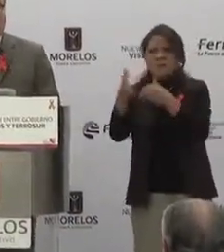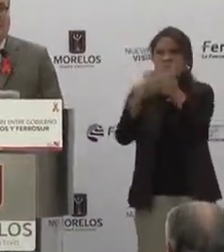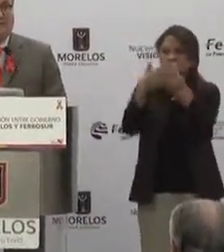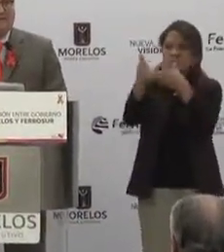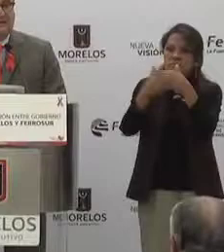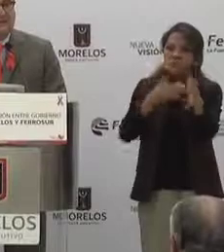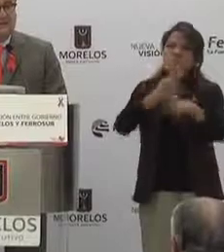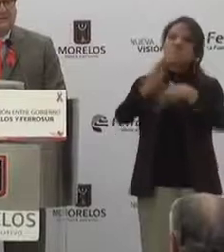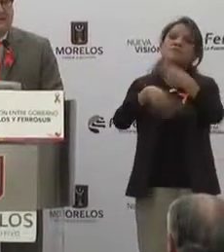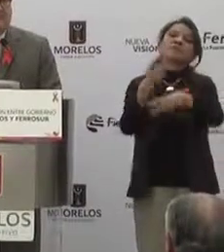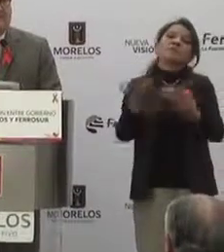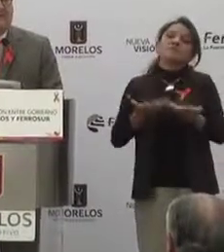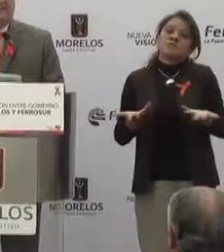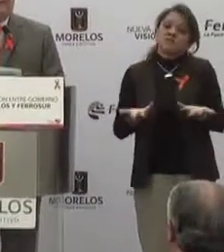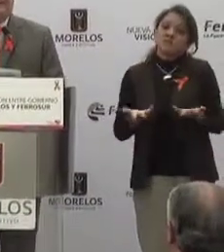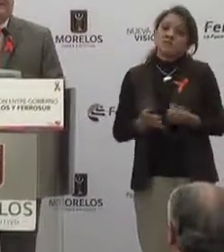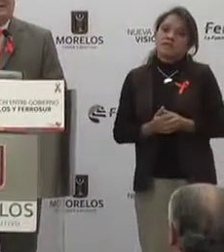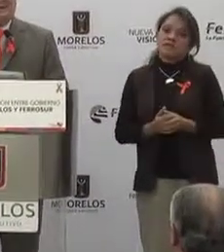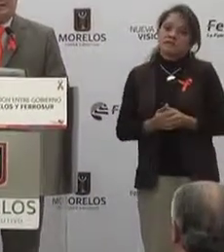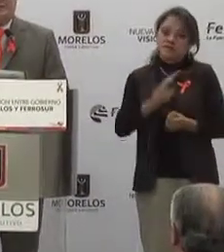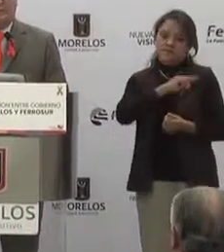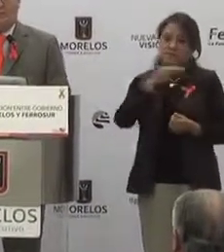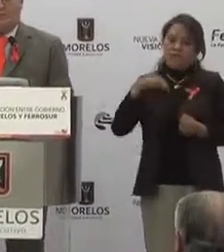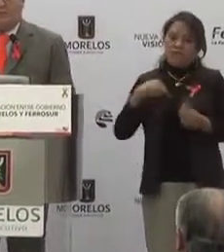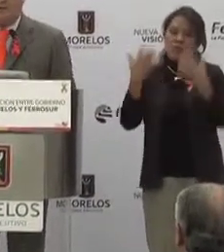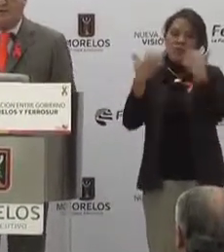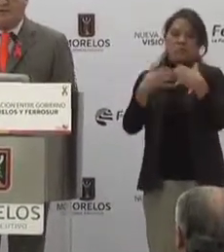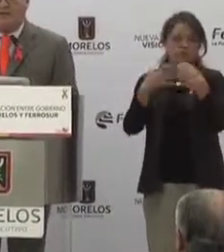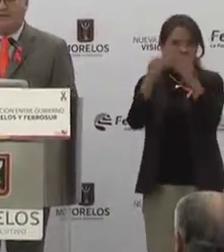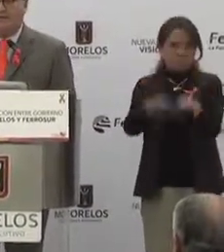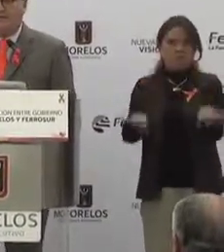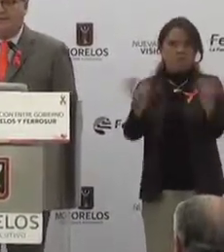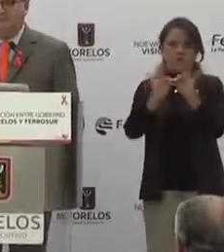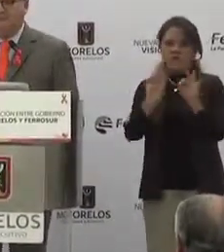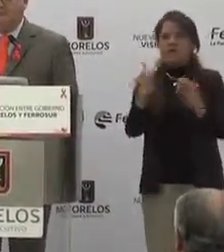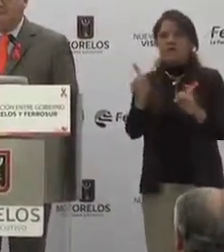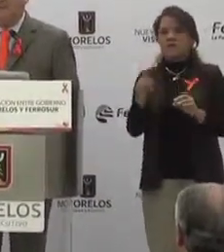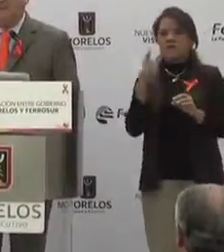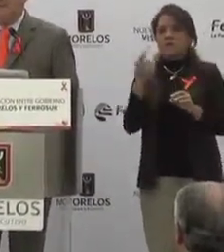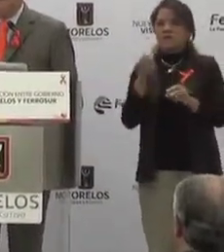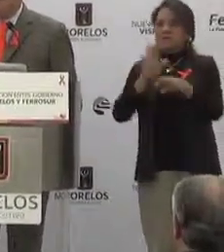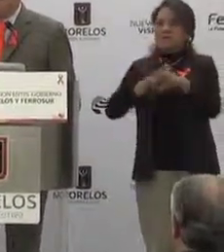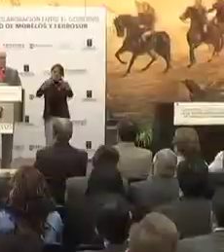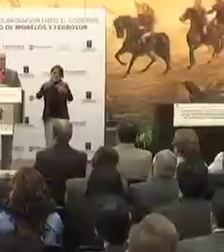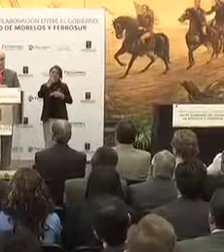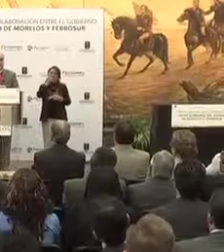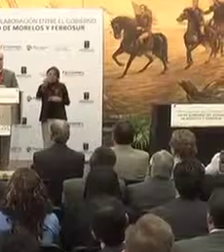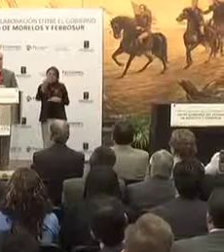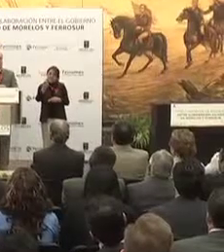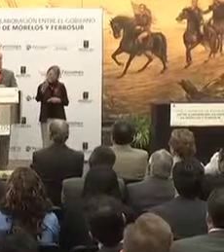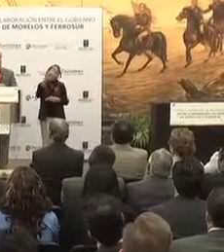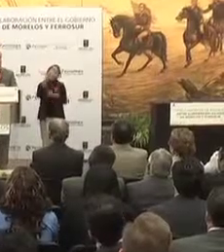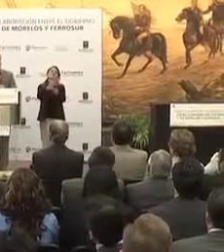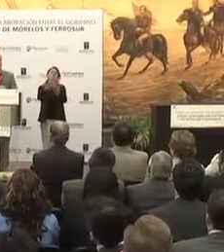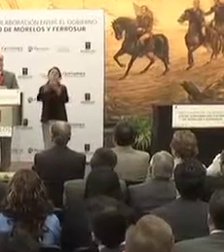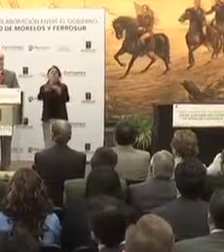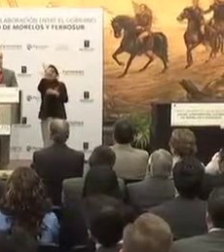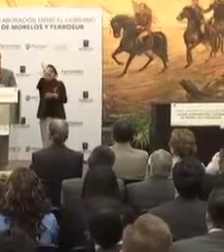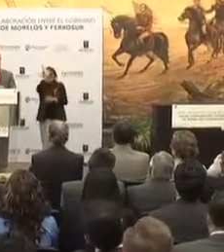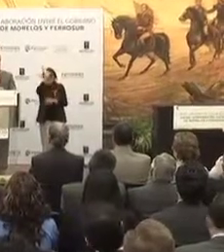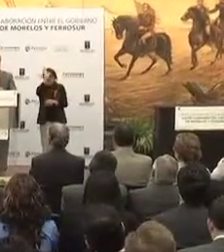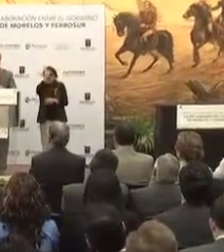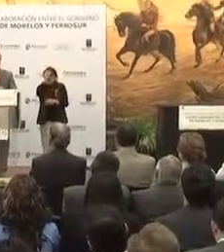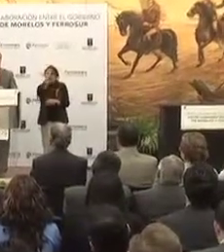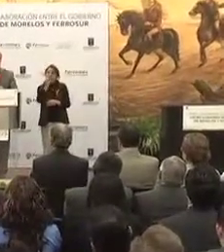colaboración entre el Poder Ejecutivo y la empresa Ferrosur, el mandatario estatal confirmó el cierre del basurero. Según dijo el jefe del Ejecutivo, el tiradero no cumplía con las medidas